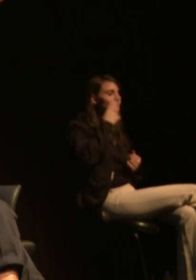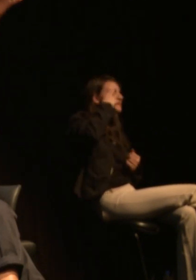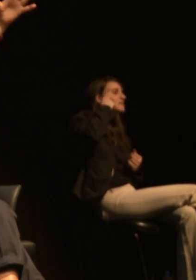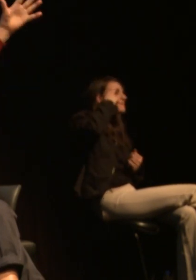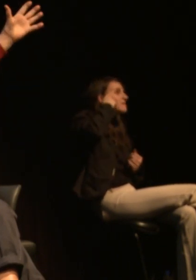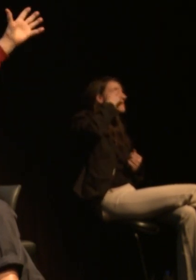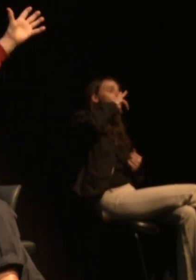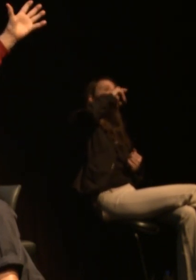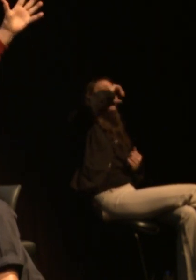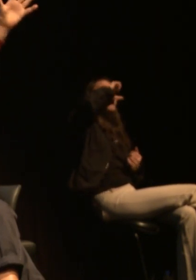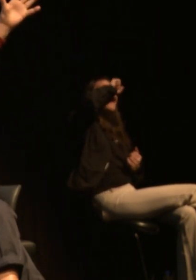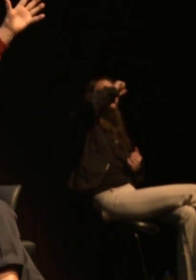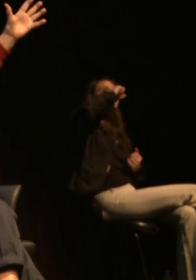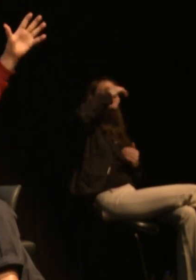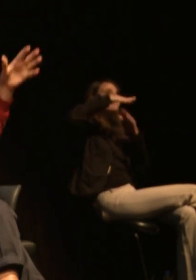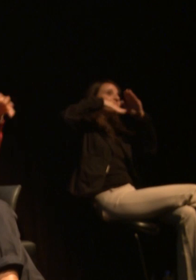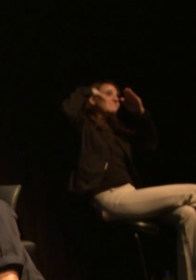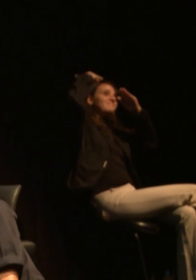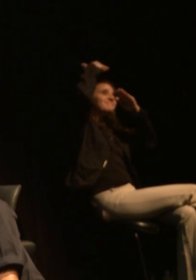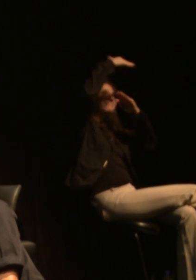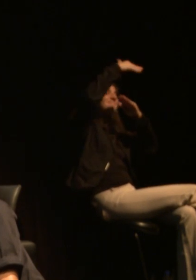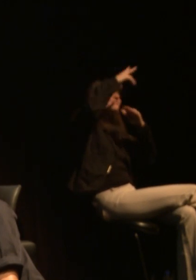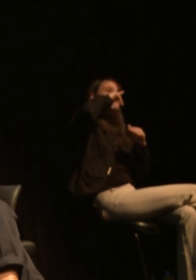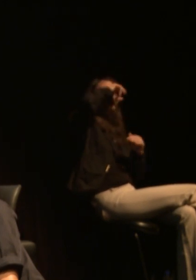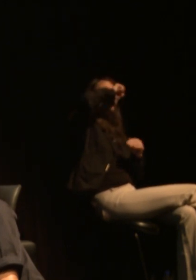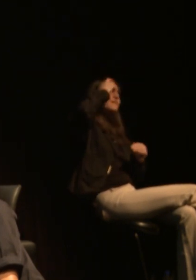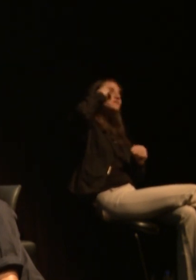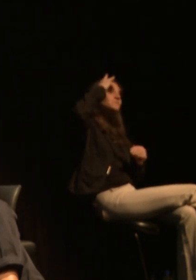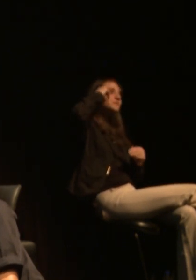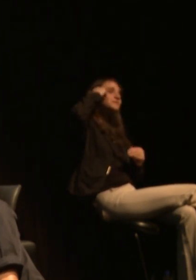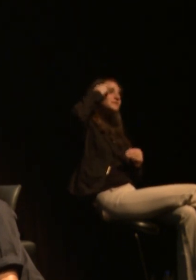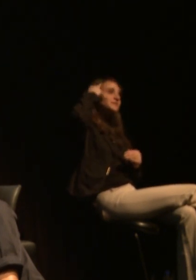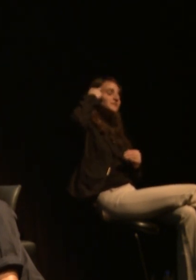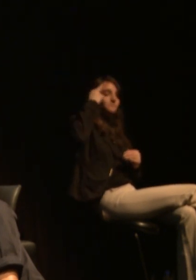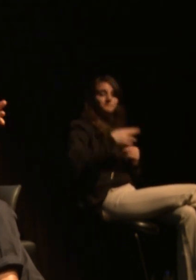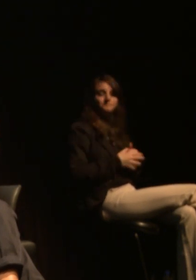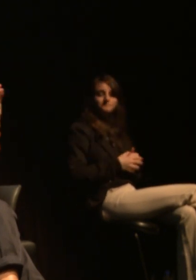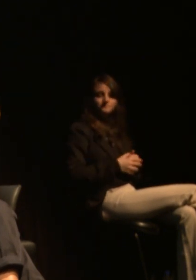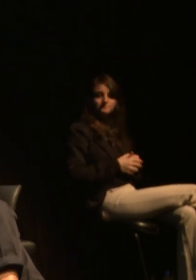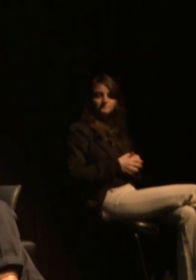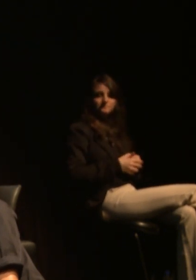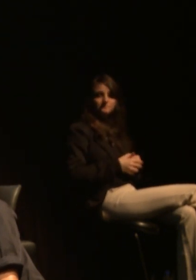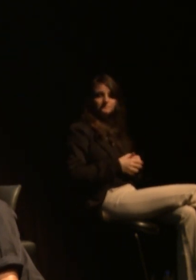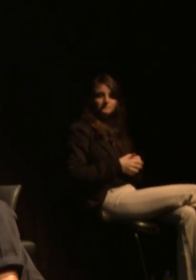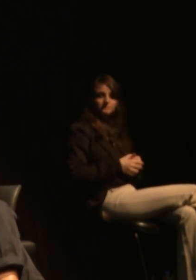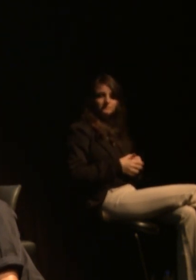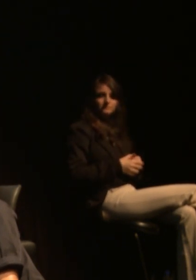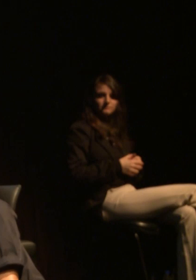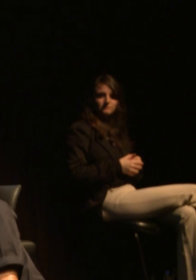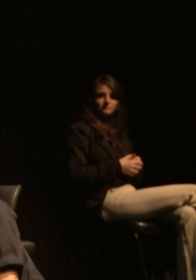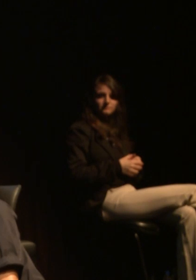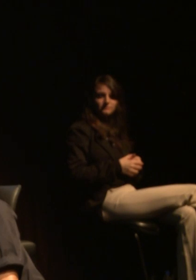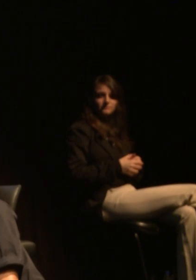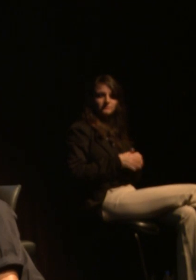imaginação elevada é a potência W, né? Nem a potência N. Que ajudou a mudar